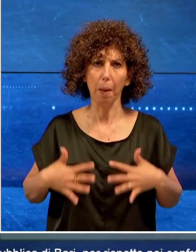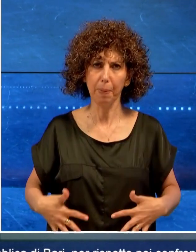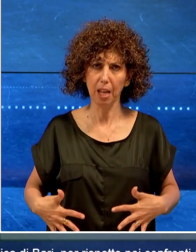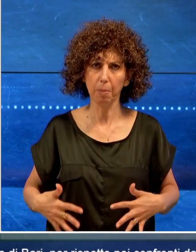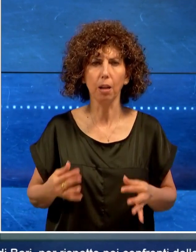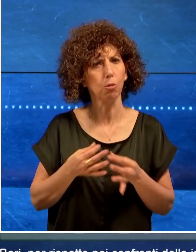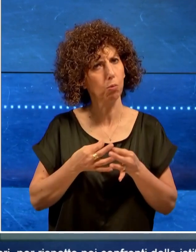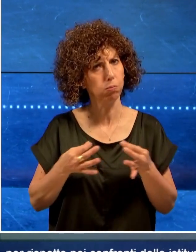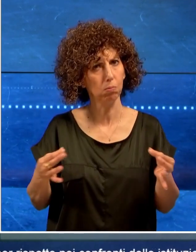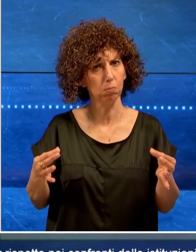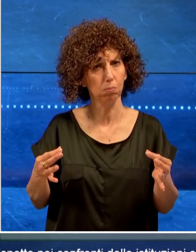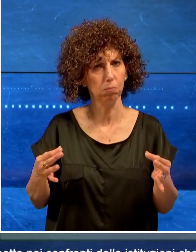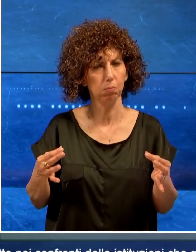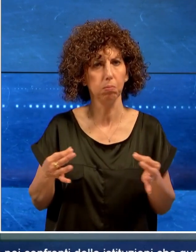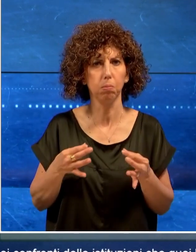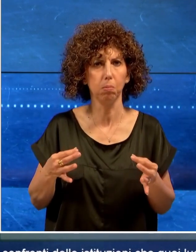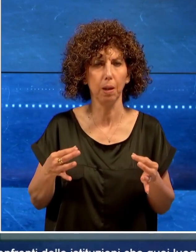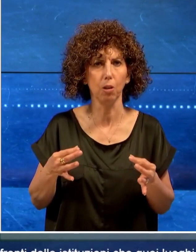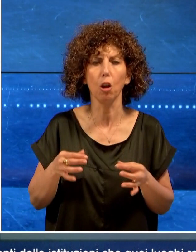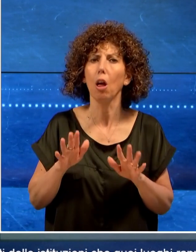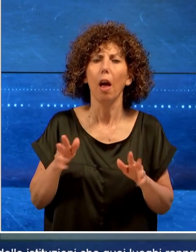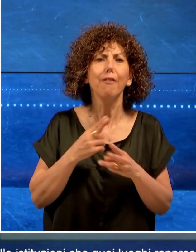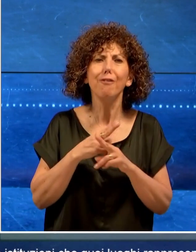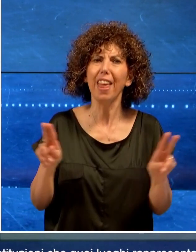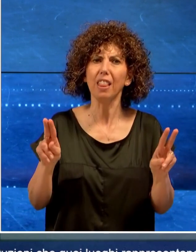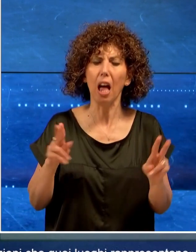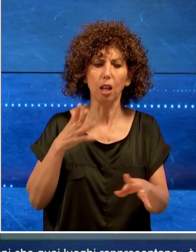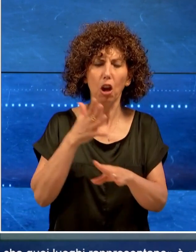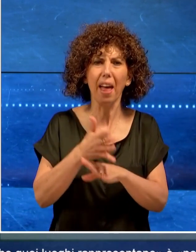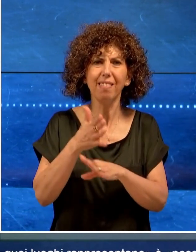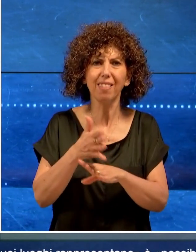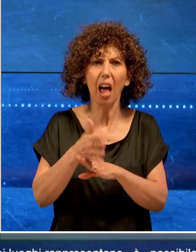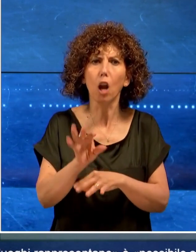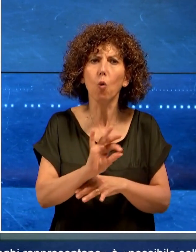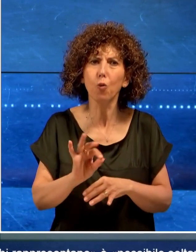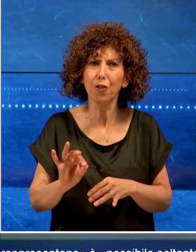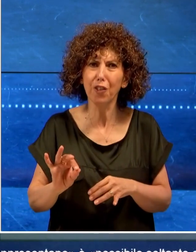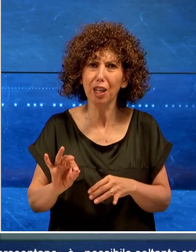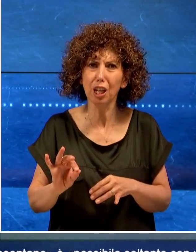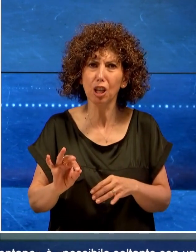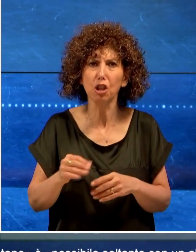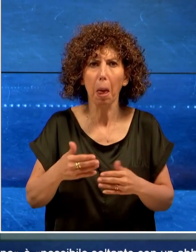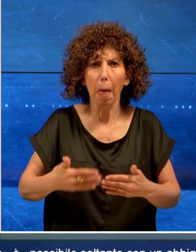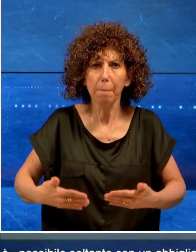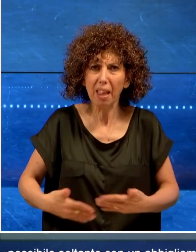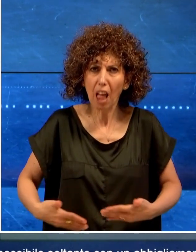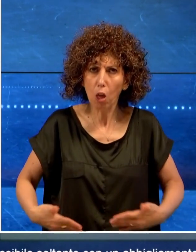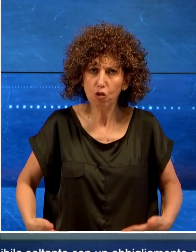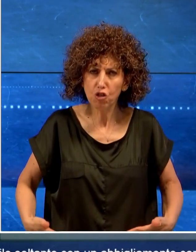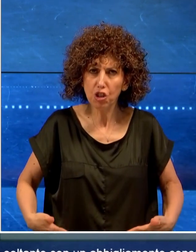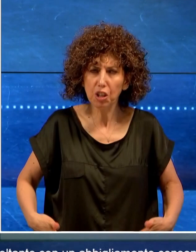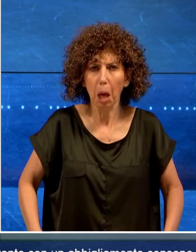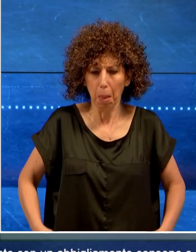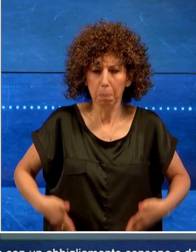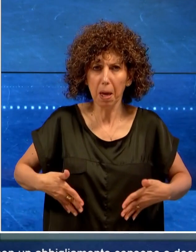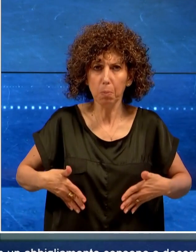consono e coroso pertanto sarà vietato l'ingresso a coloro che si presentano in pantaloncini